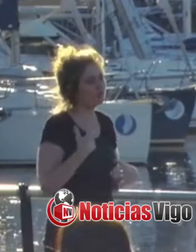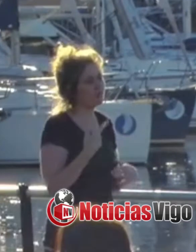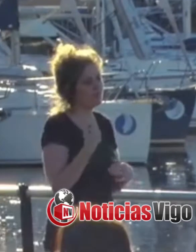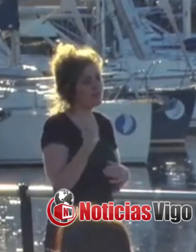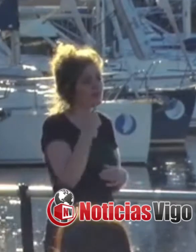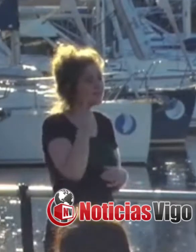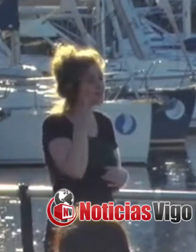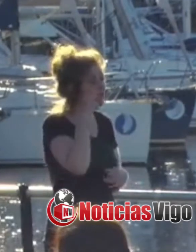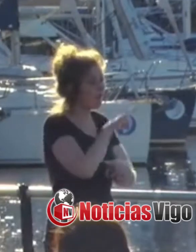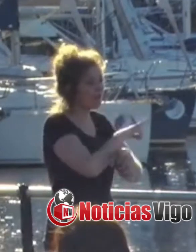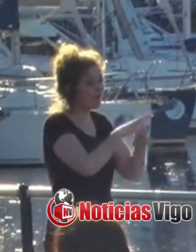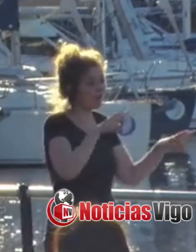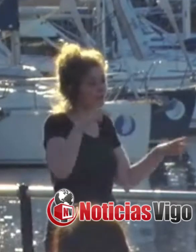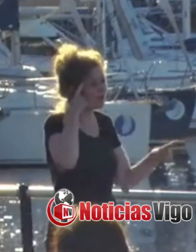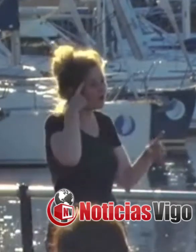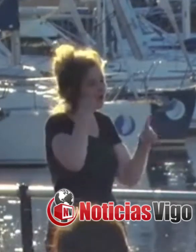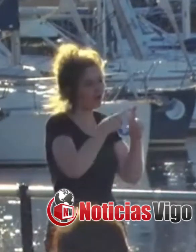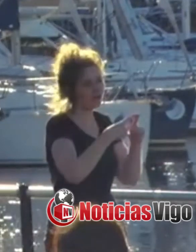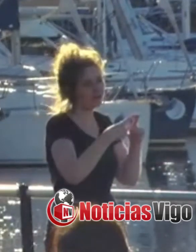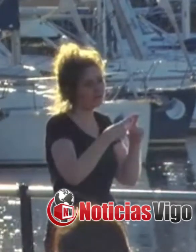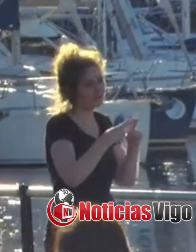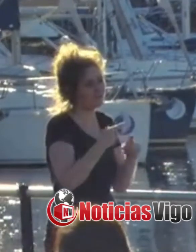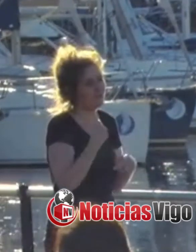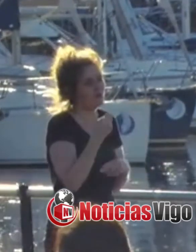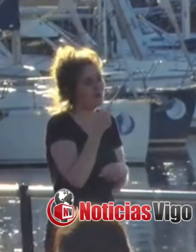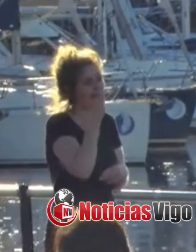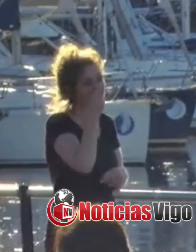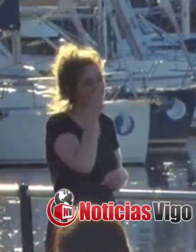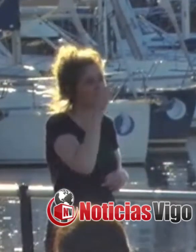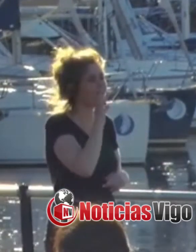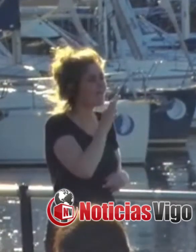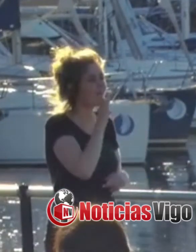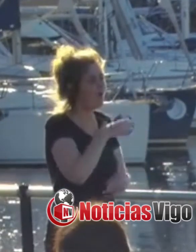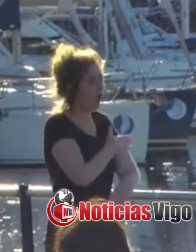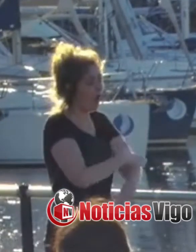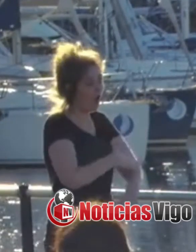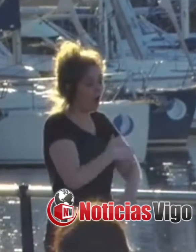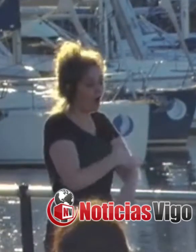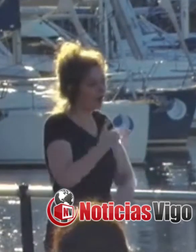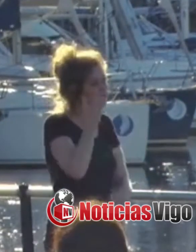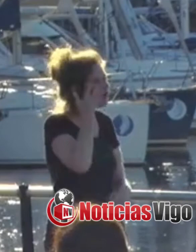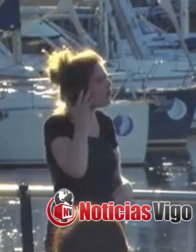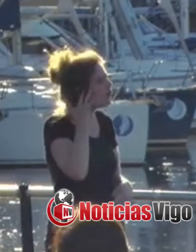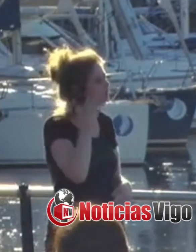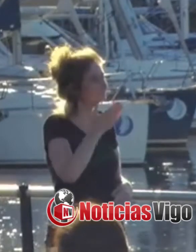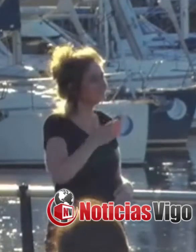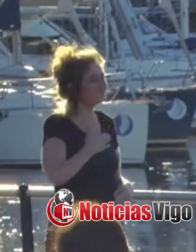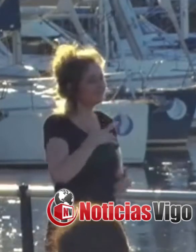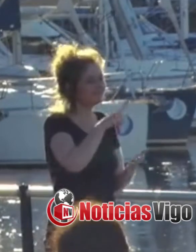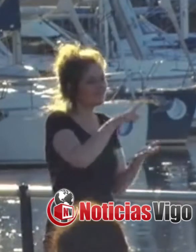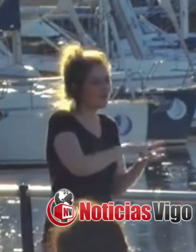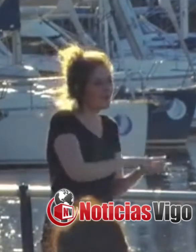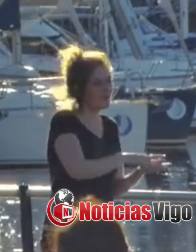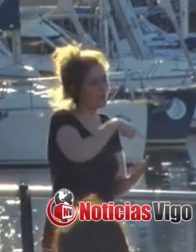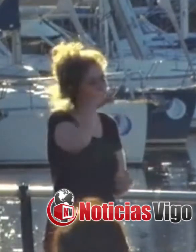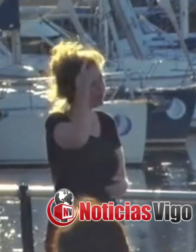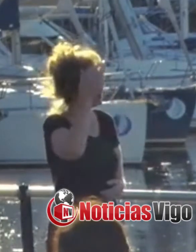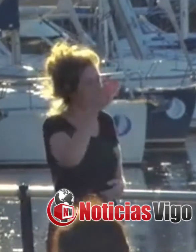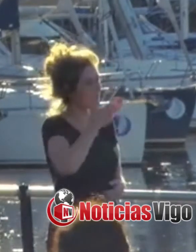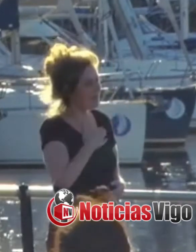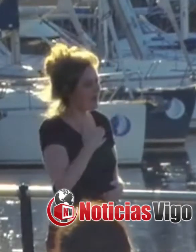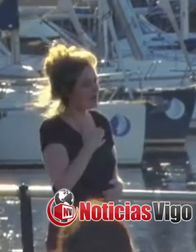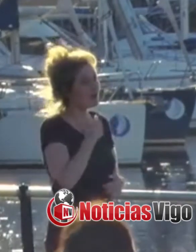polos intereses de Galiza. Facer historia é ter un goberno orgulloso da nosa lingua e da nosa